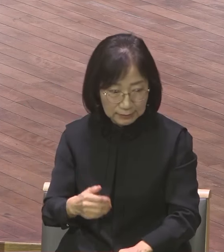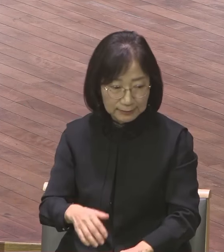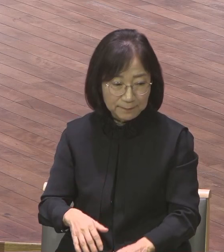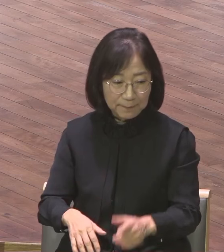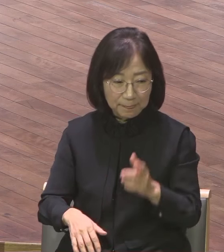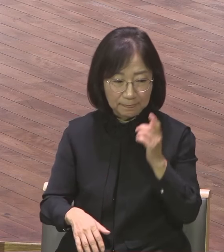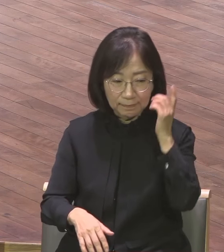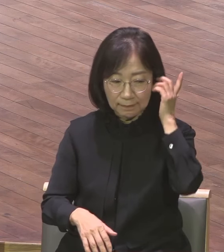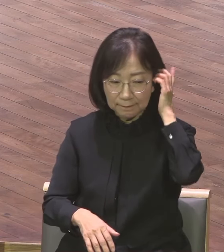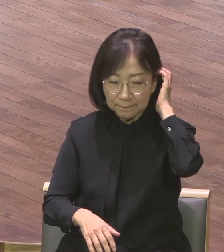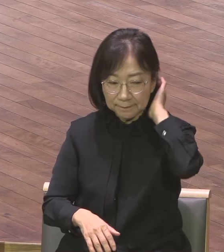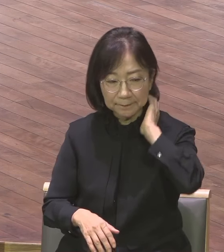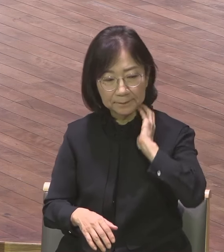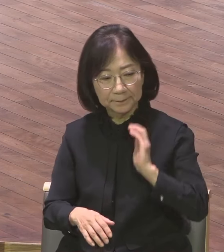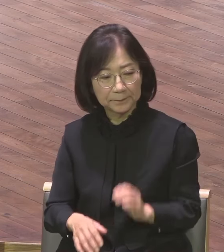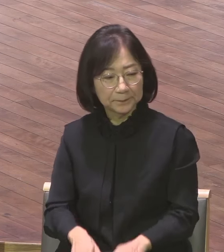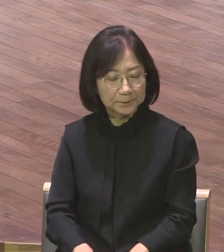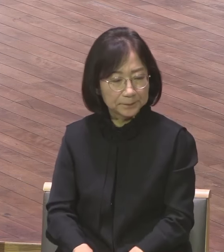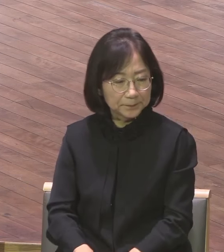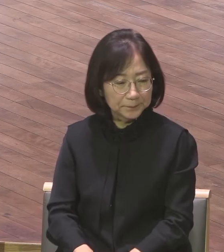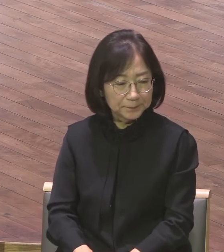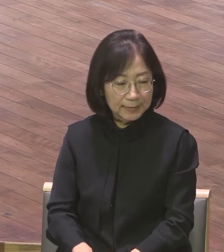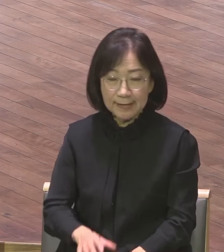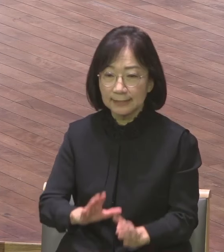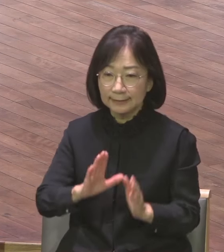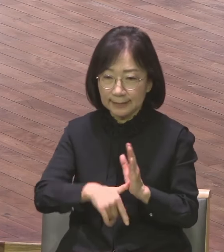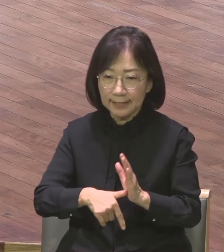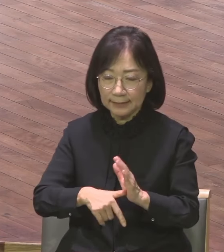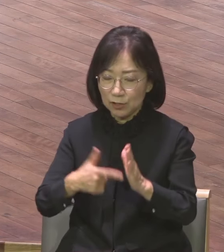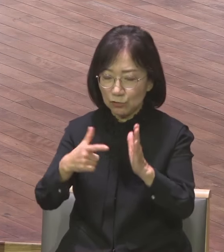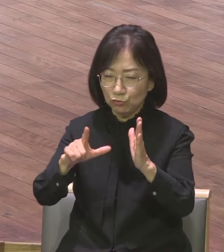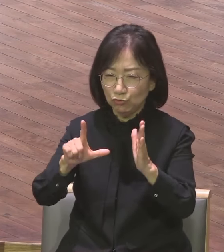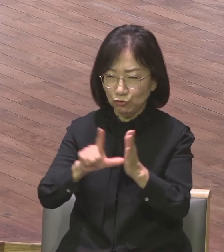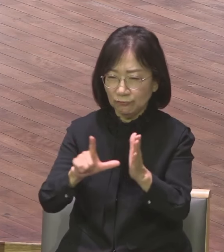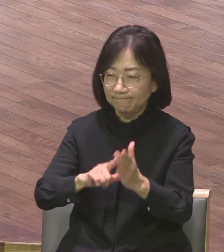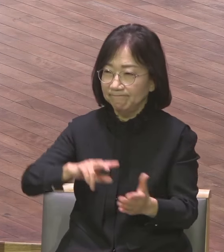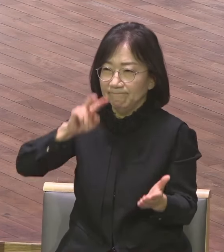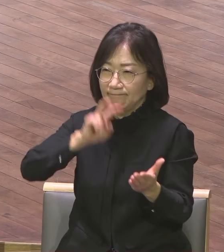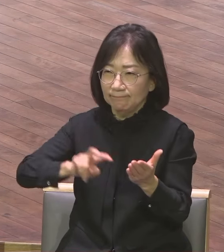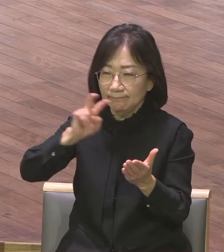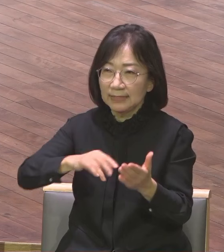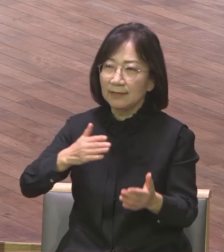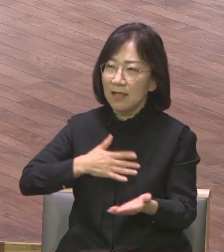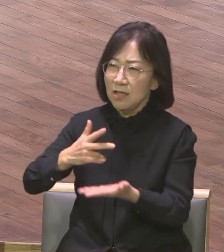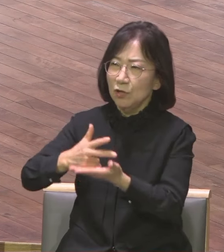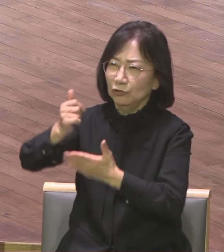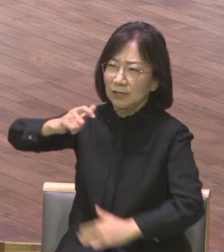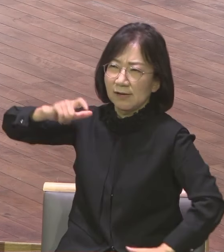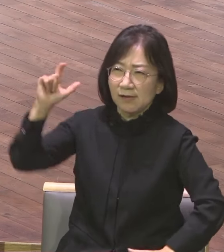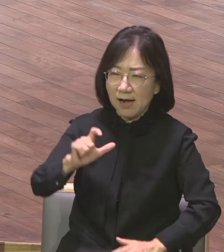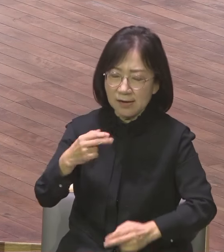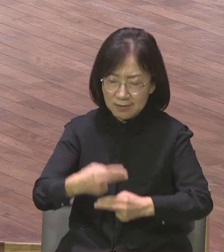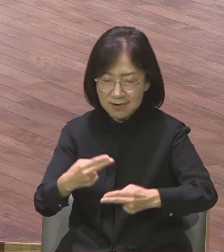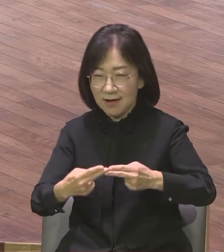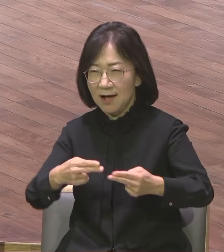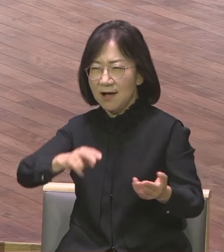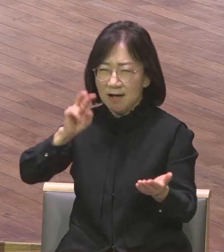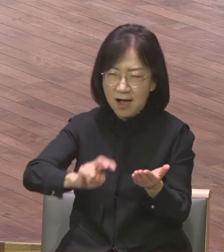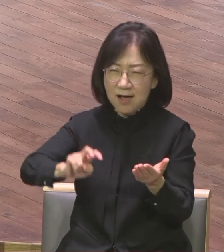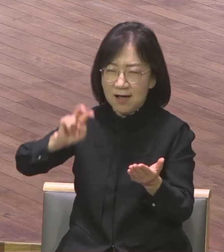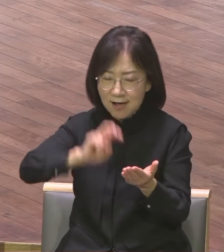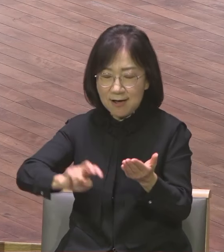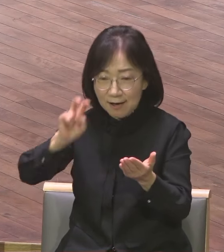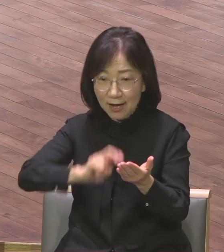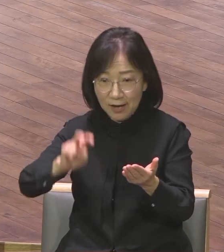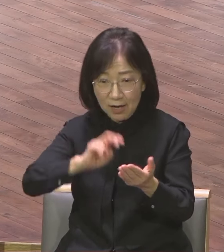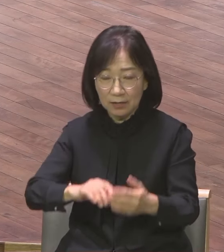다 마귀같이 보였어. 내주는 강한 성이요 방귀와 뱅기 대신 찬양 부르면서 확 혼자